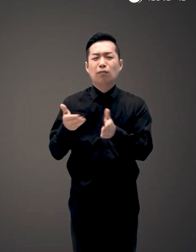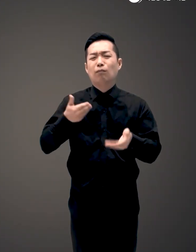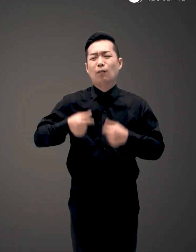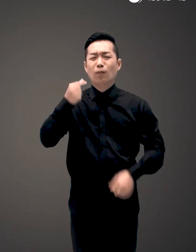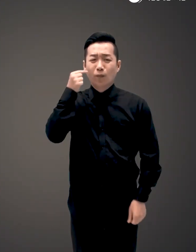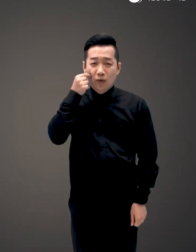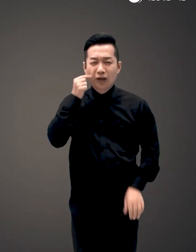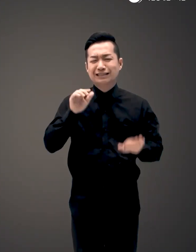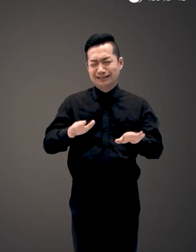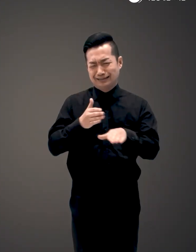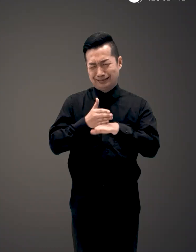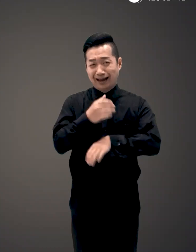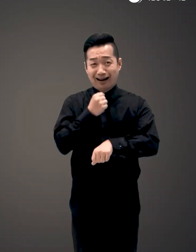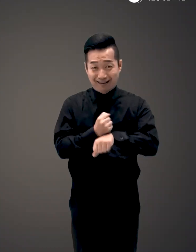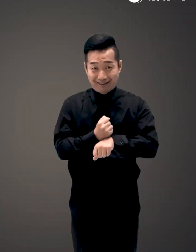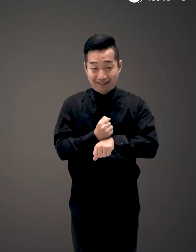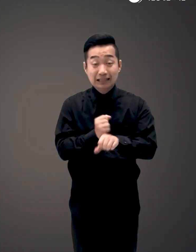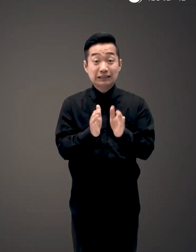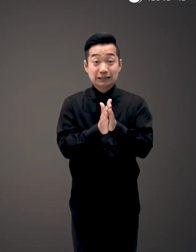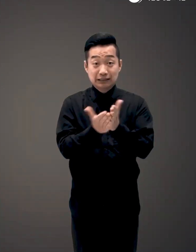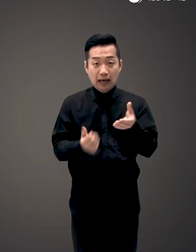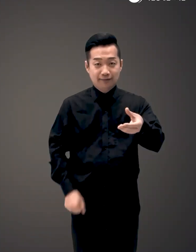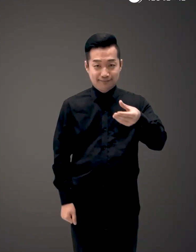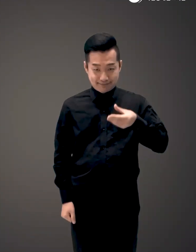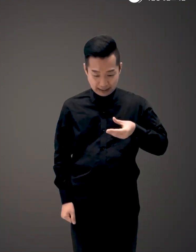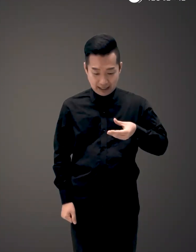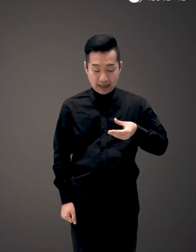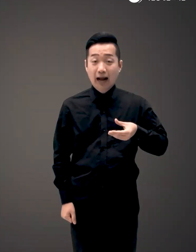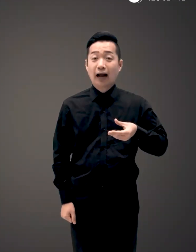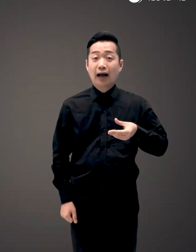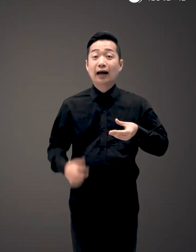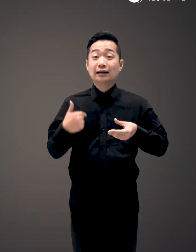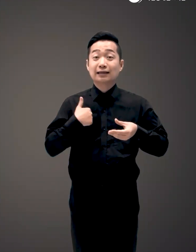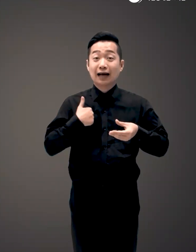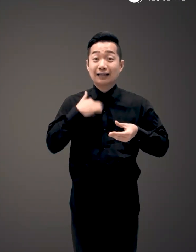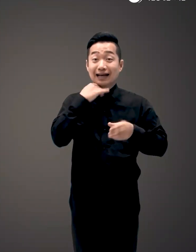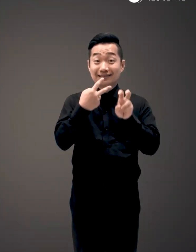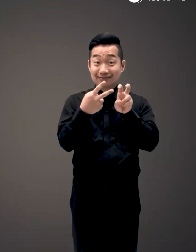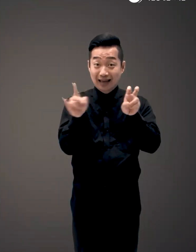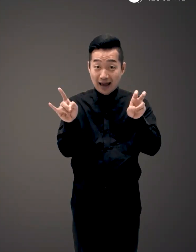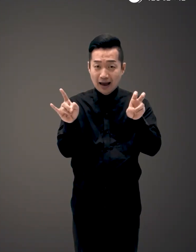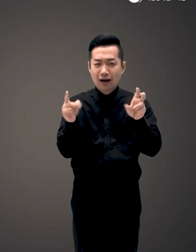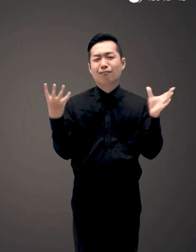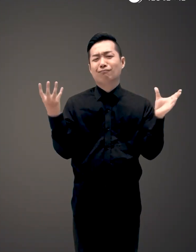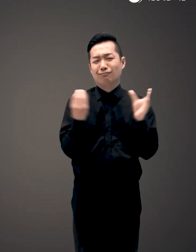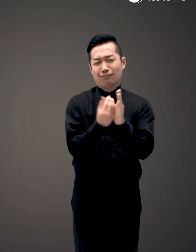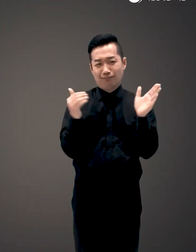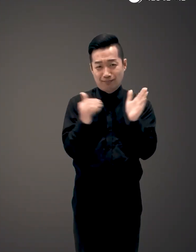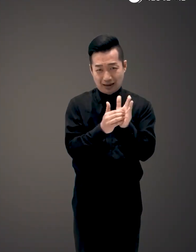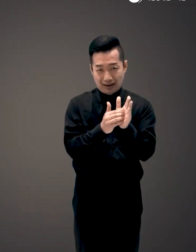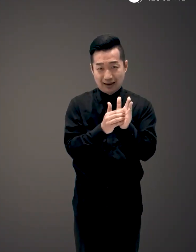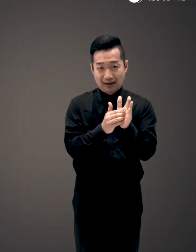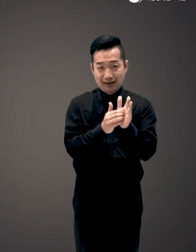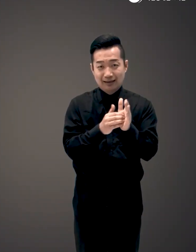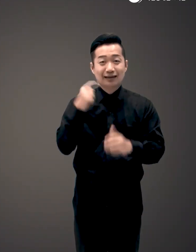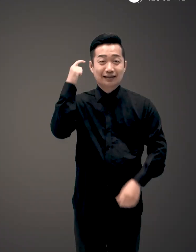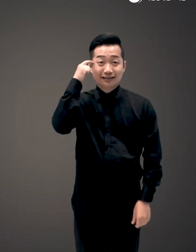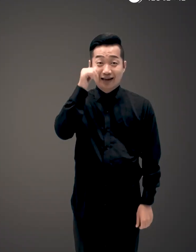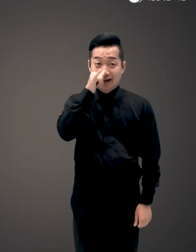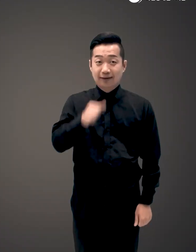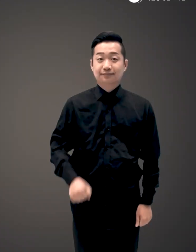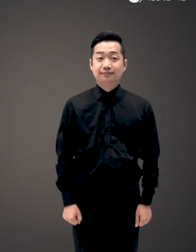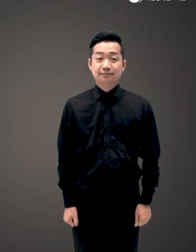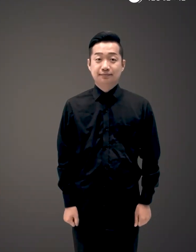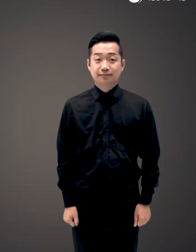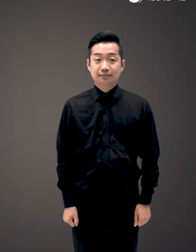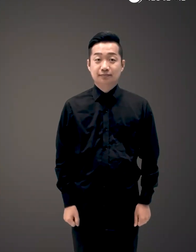없었는데 이제서야 하게 되네요. 이 책을 딱 손에 쥐고 나니까 이제 나의 20대가 이렇게 마무리됐구나 라는